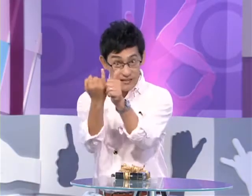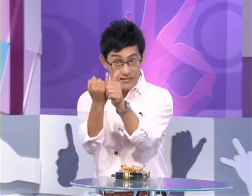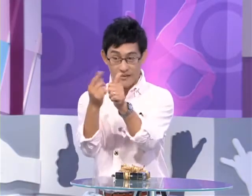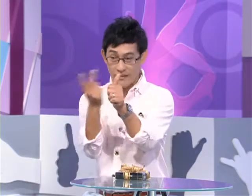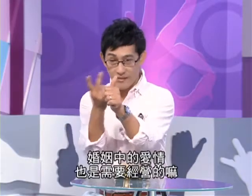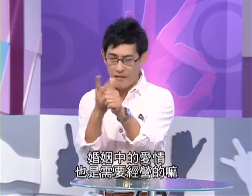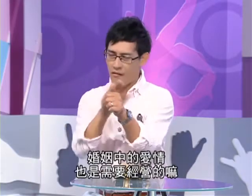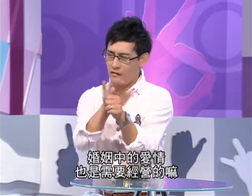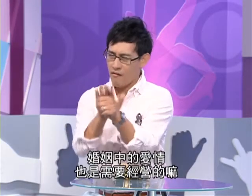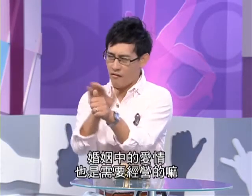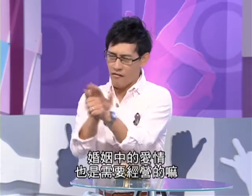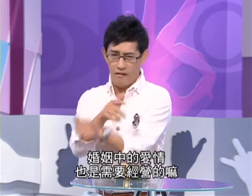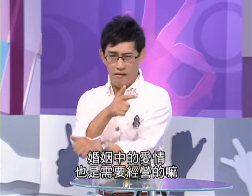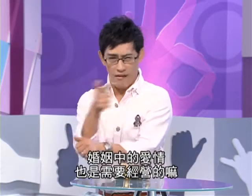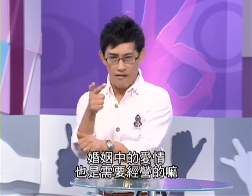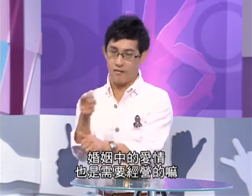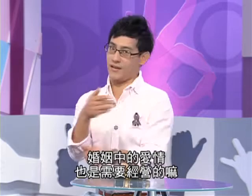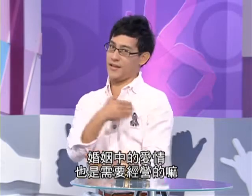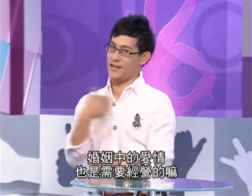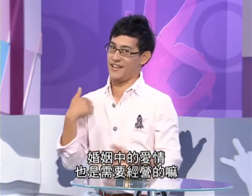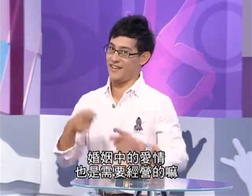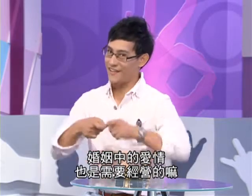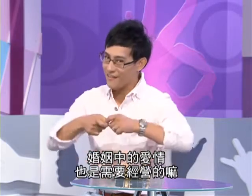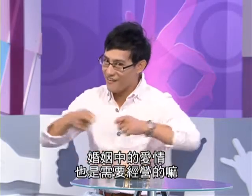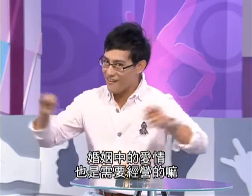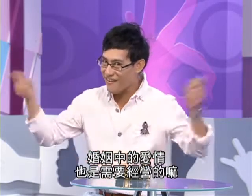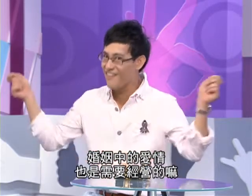婚姻中的爱情啊，也是需要经营的嘛。